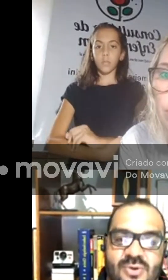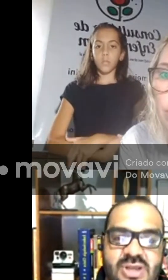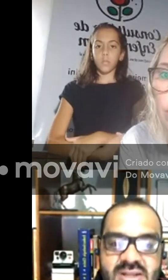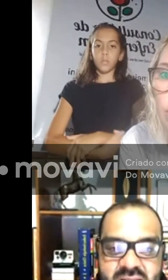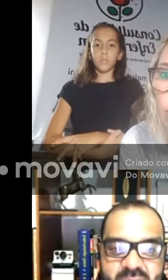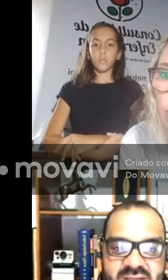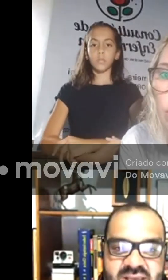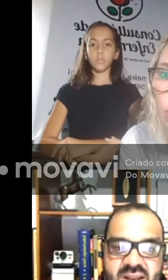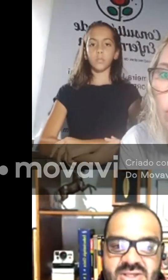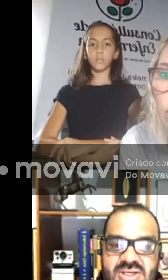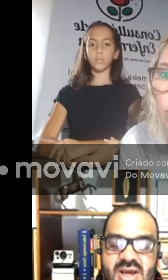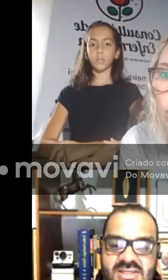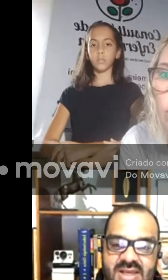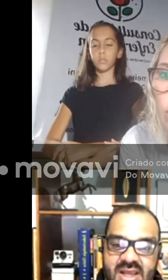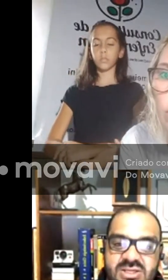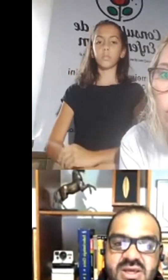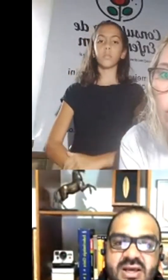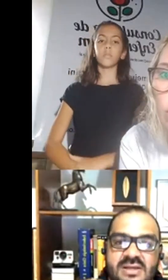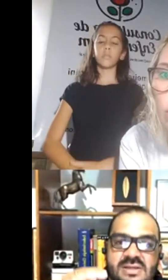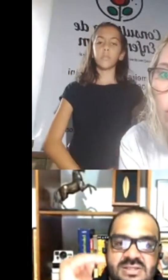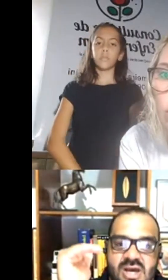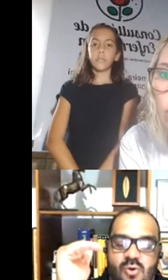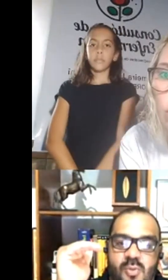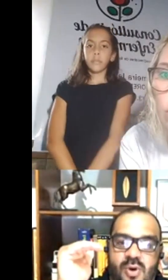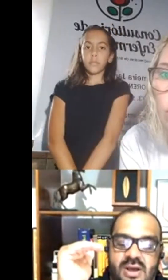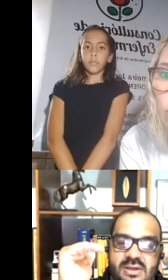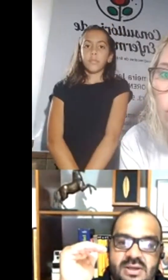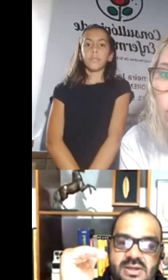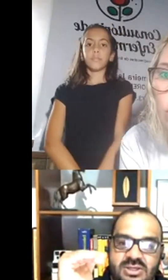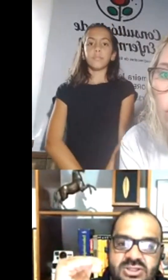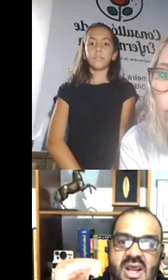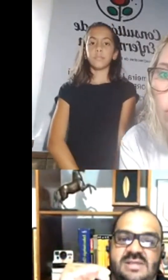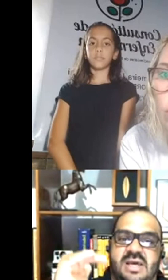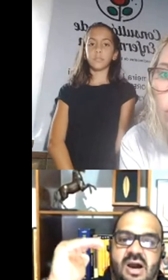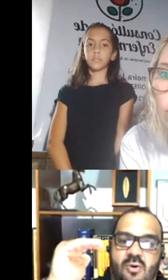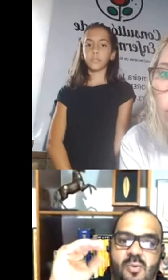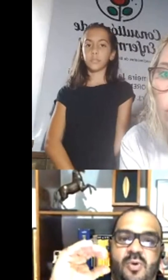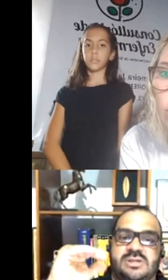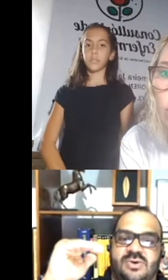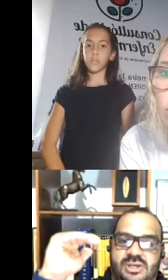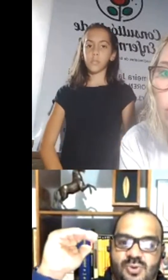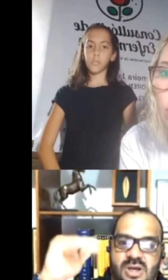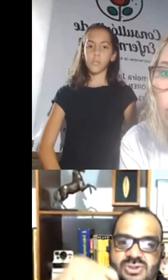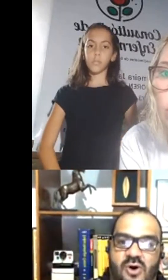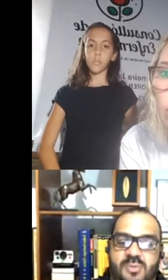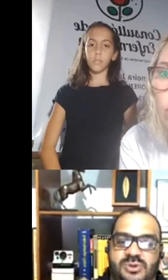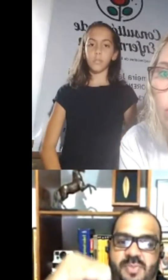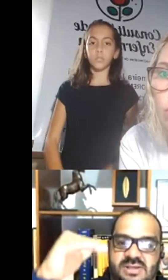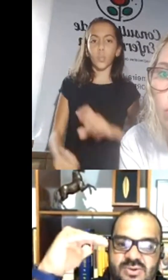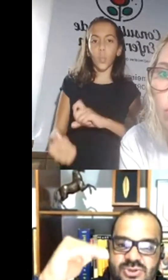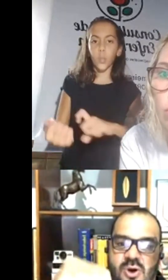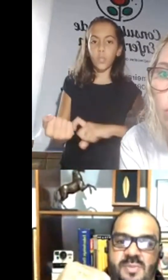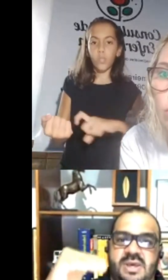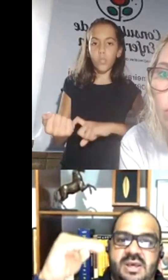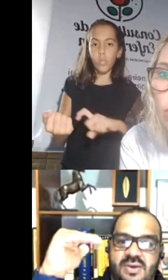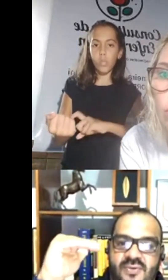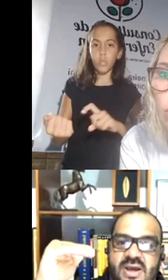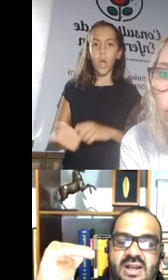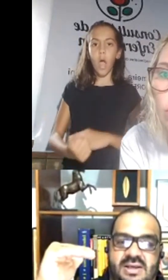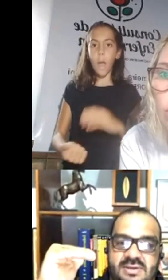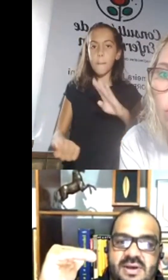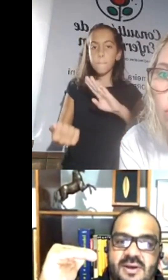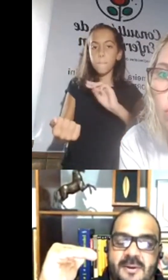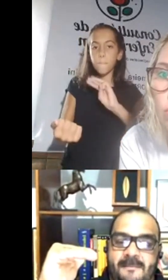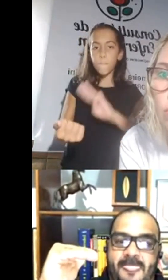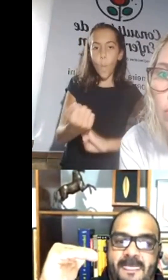você não tem nada para gastar energia, essa energia se acumula. Estressa, acumula, seu açúcar sobe, sua pressão sobe e fica